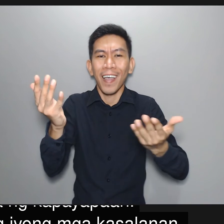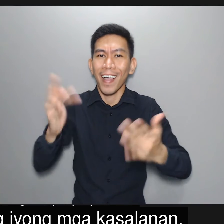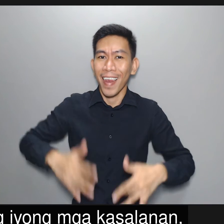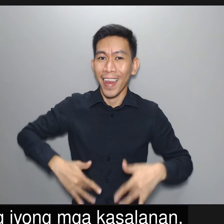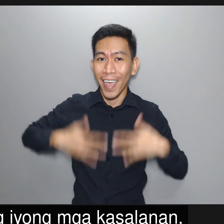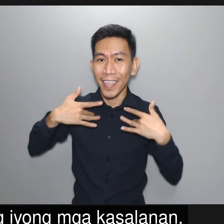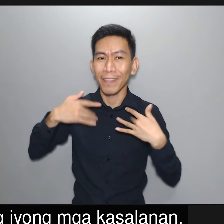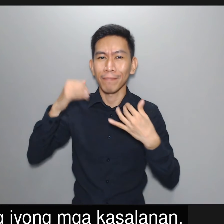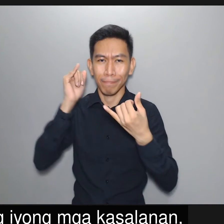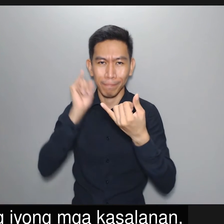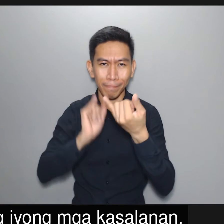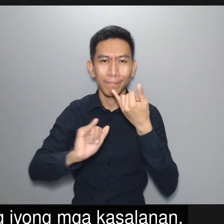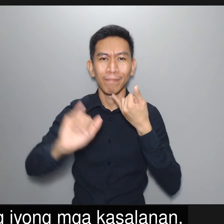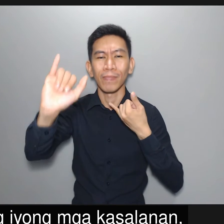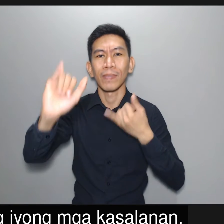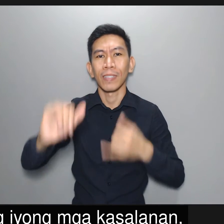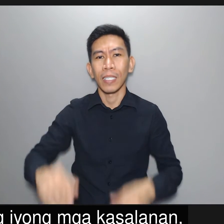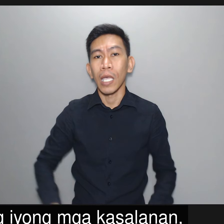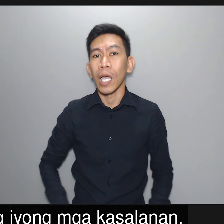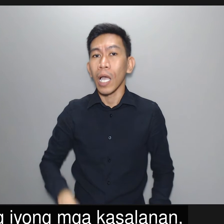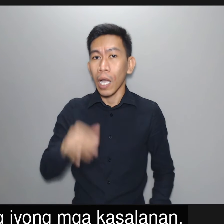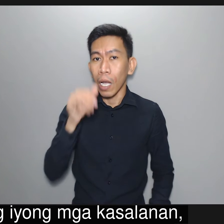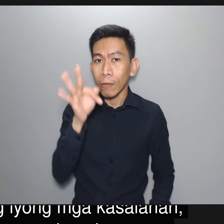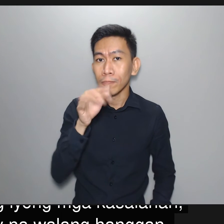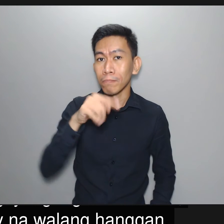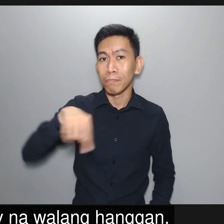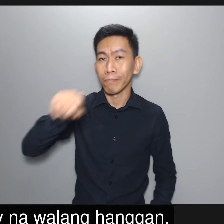hanggan kung hihilingin mo sa Kanya.